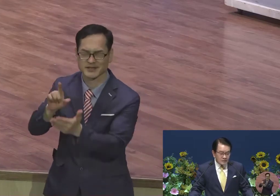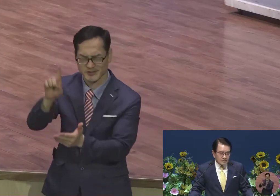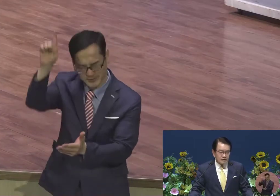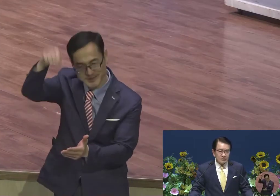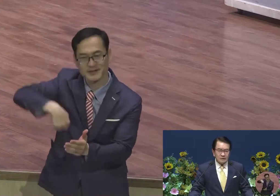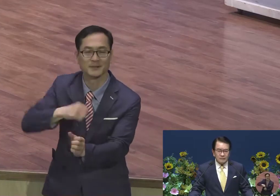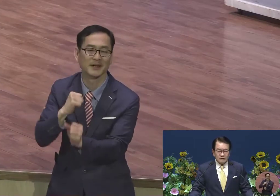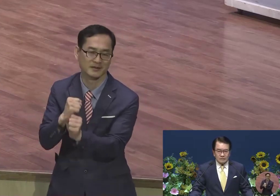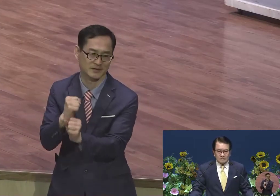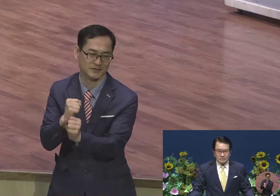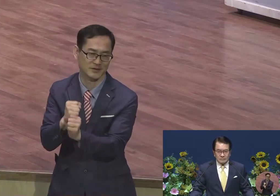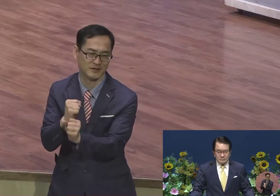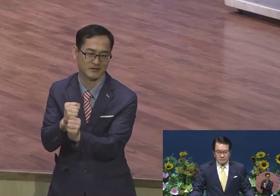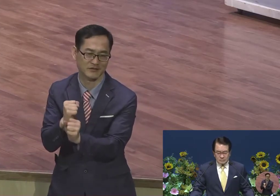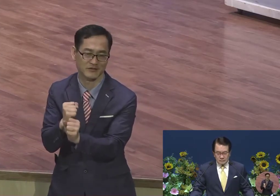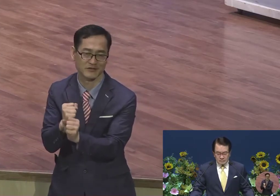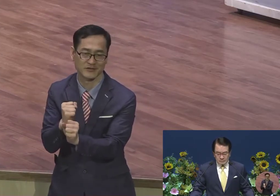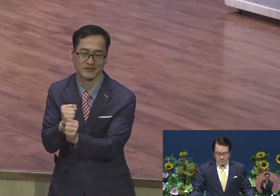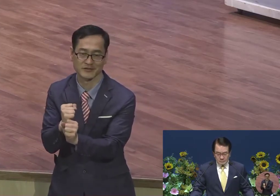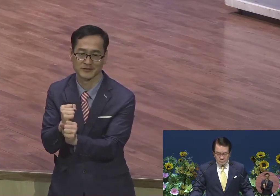하나님이 천지를 창조했어요.